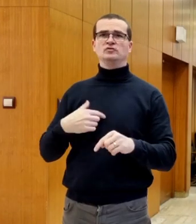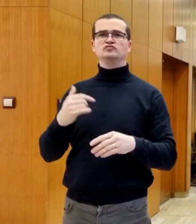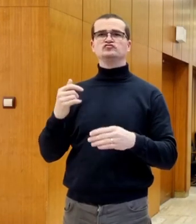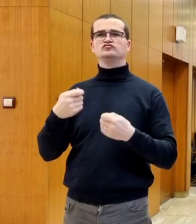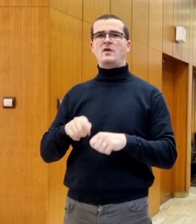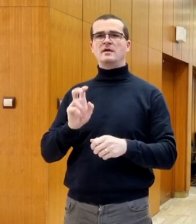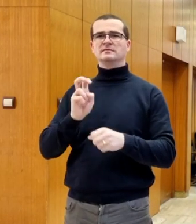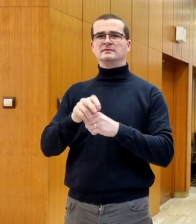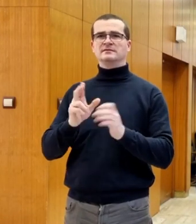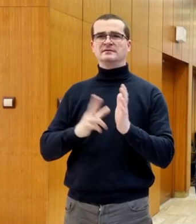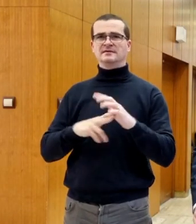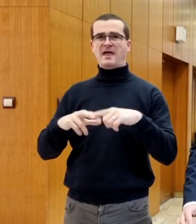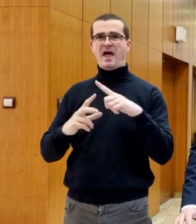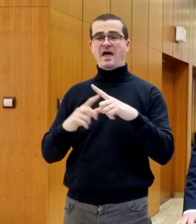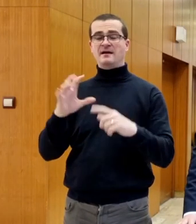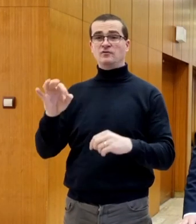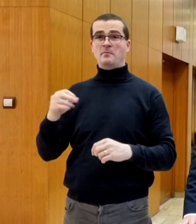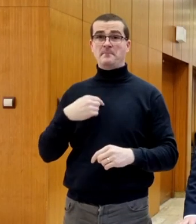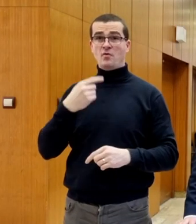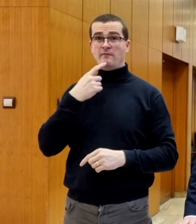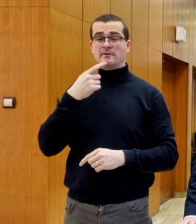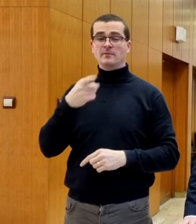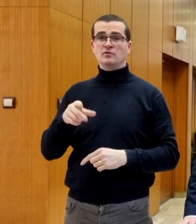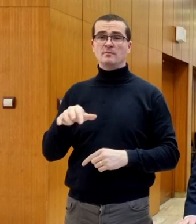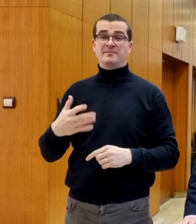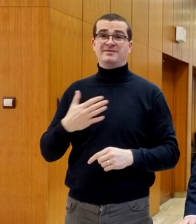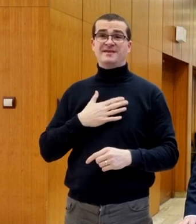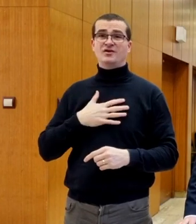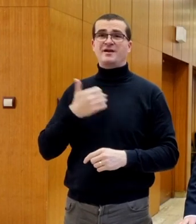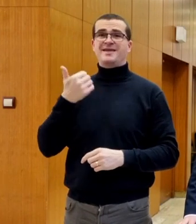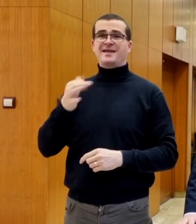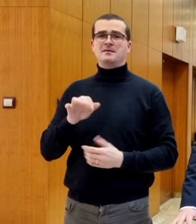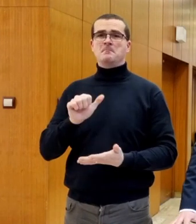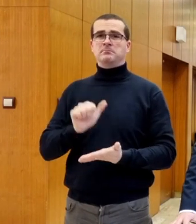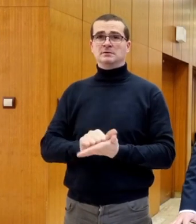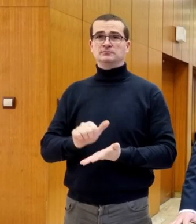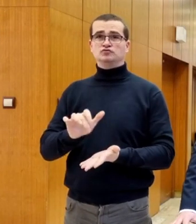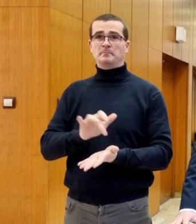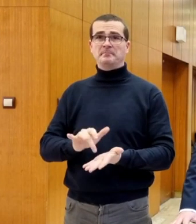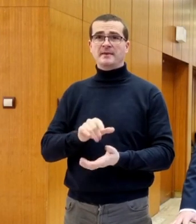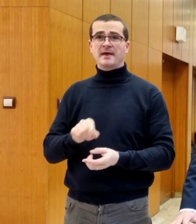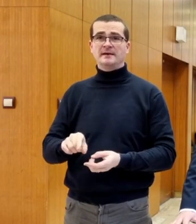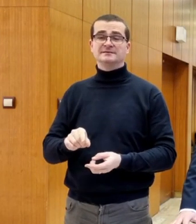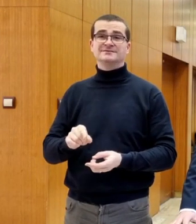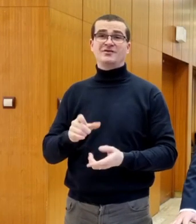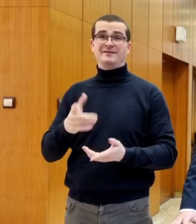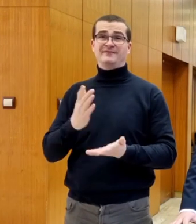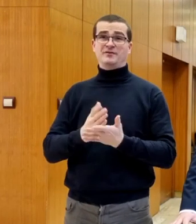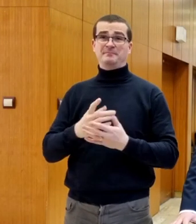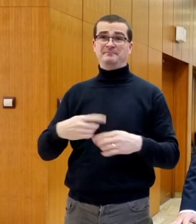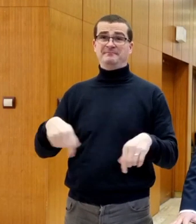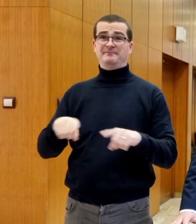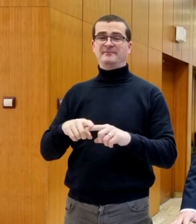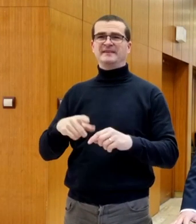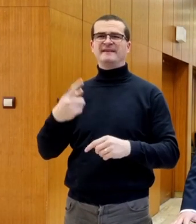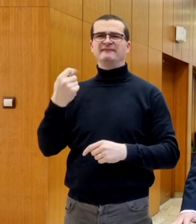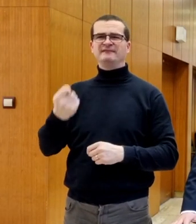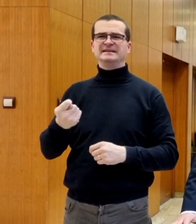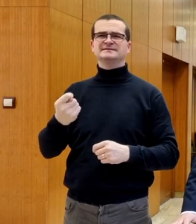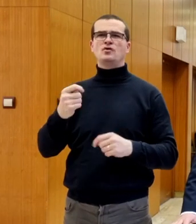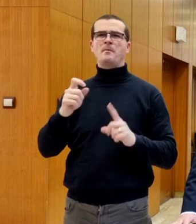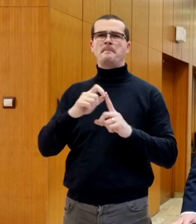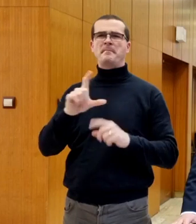NATO a musíme si povedať, že to je naše jediné bezpečné miesto. A keď si zoberiete všetky Ficové a